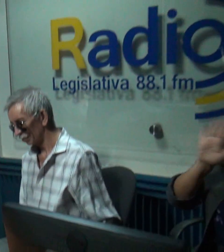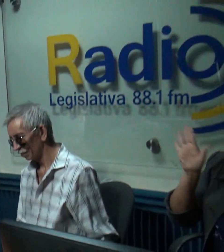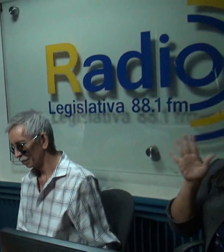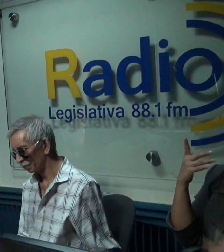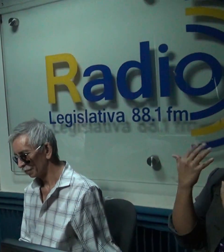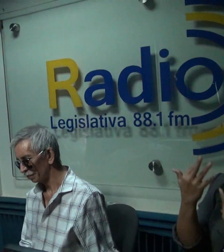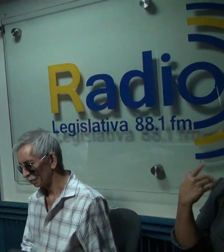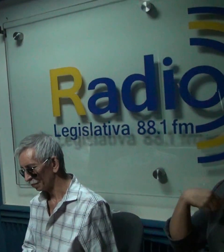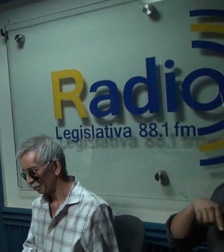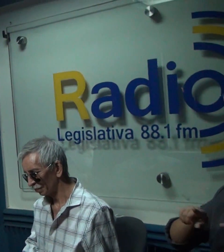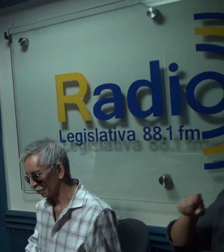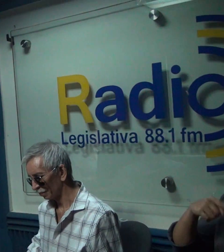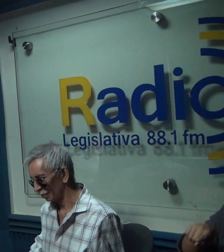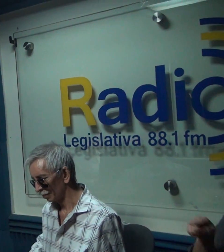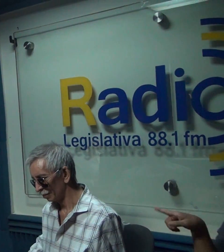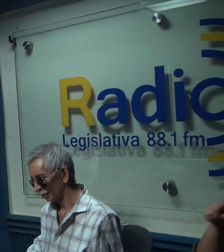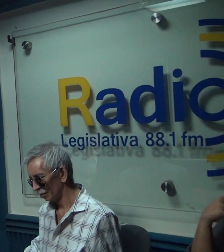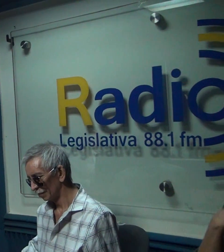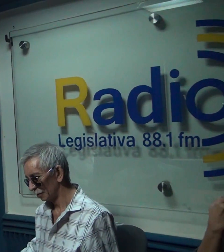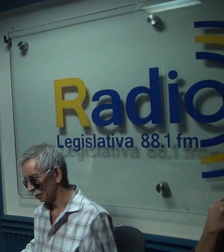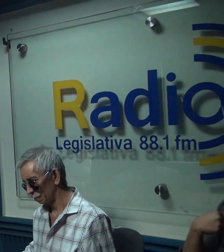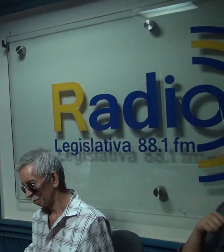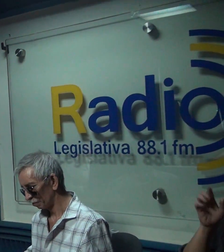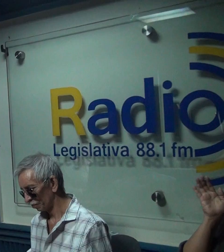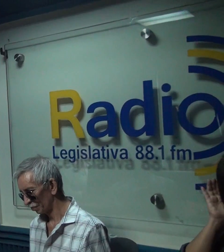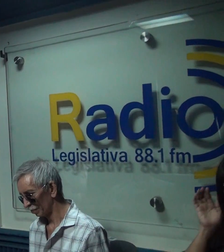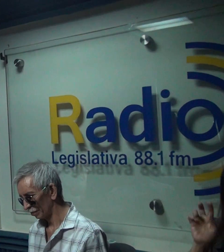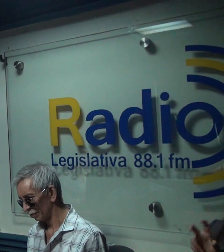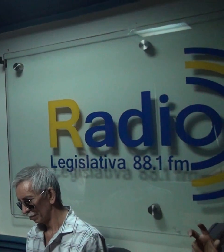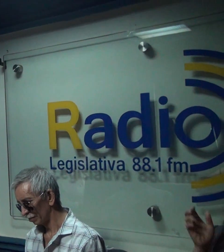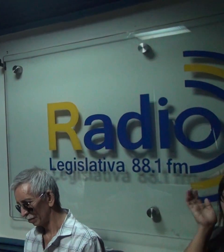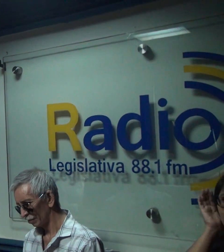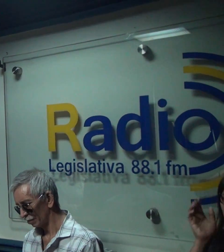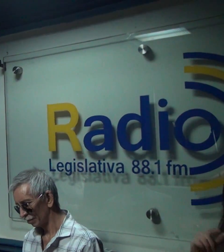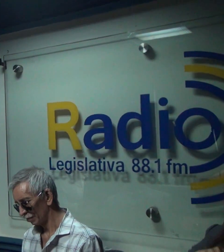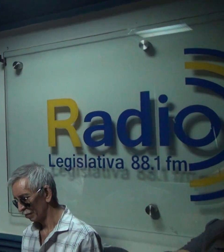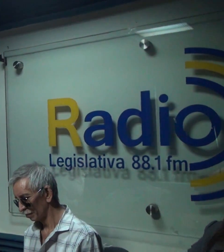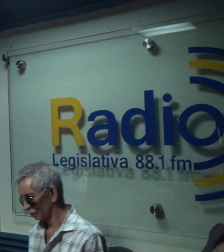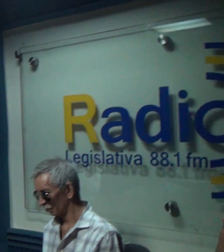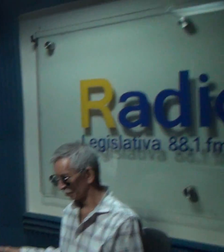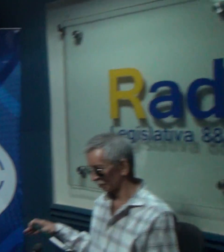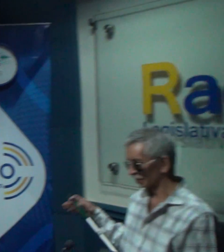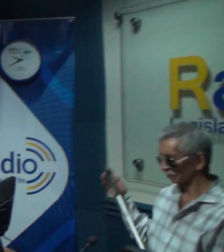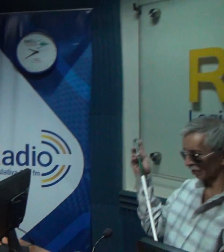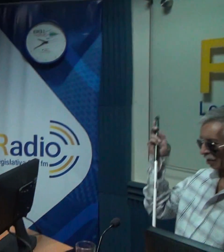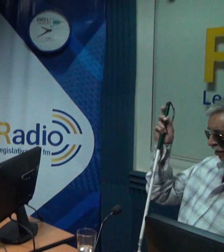Esperamos que continúe en sintonía de Radio Legislativa. Hemos conversado al aire.